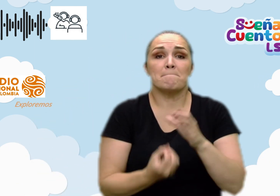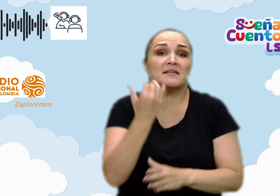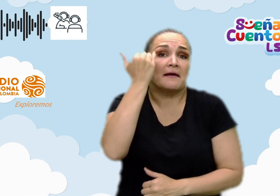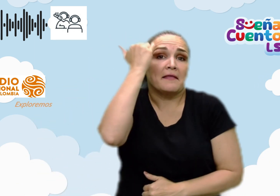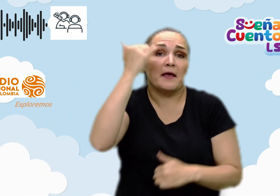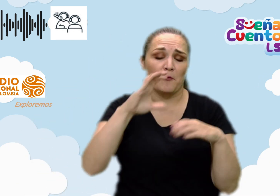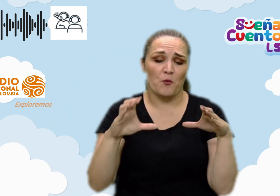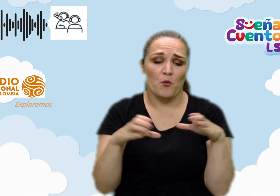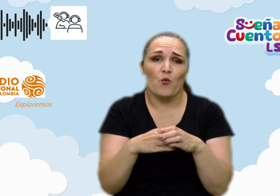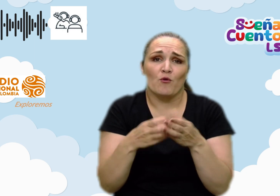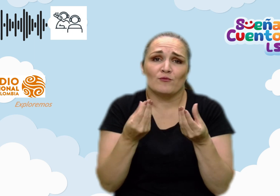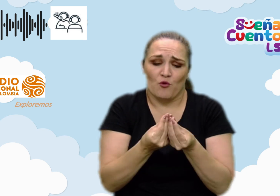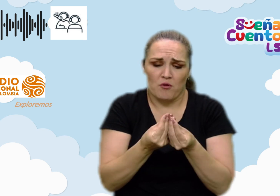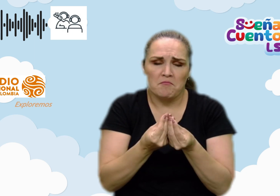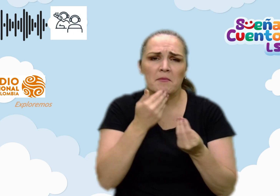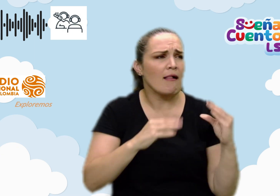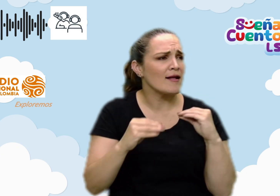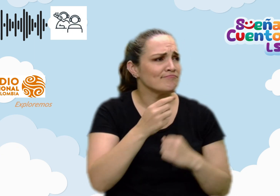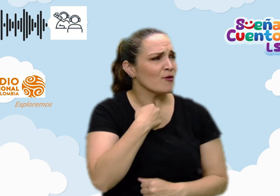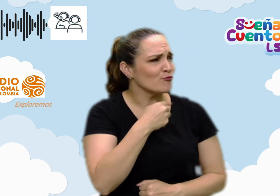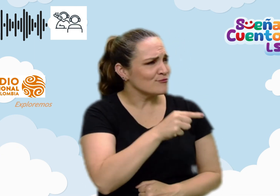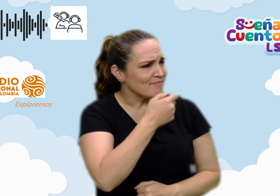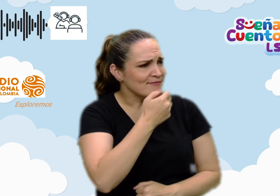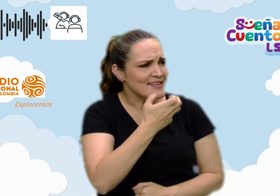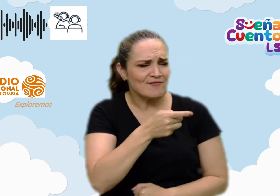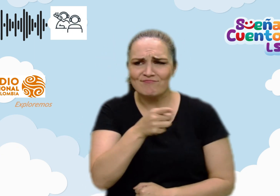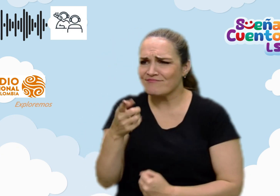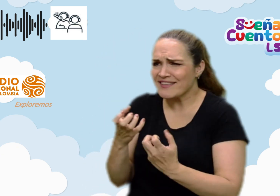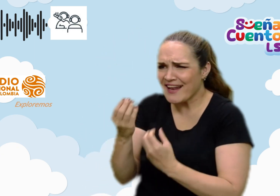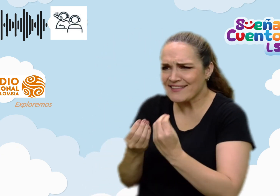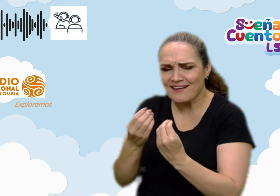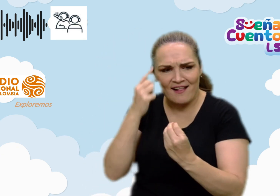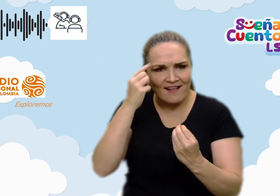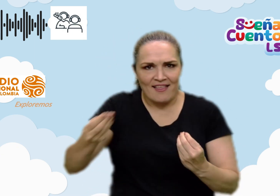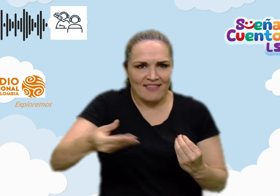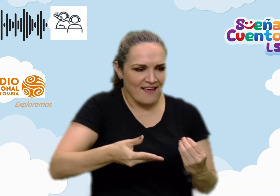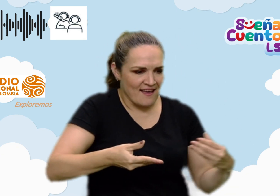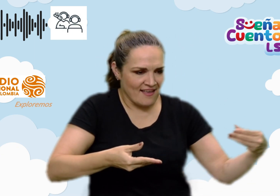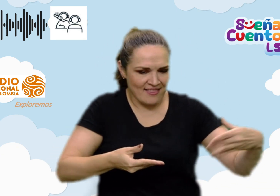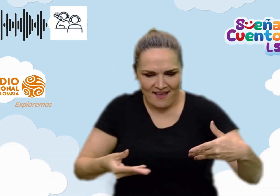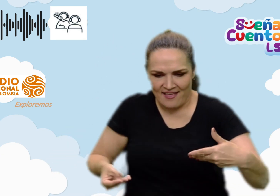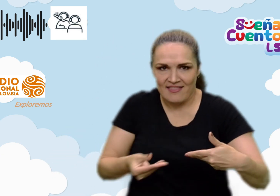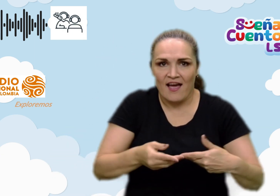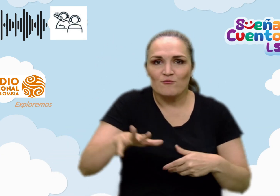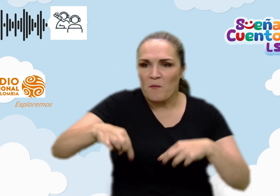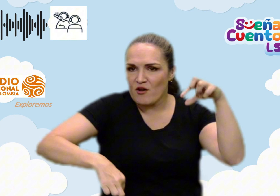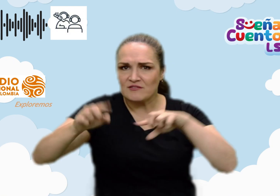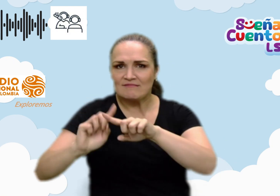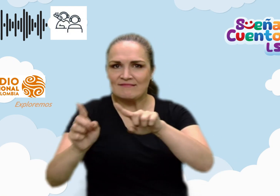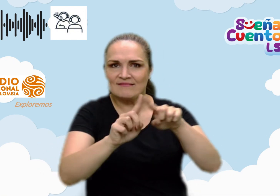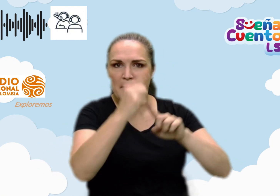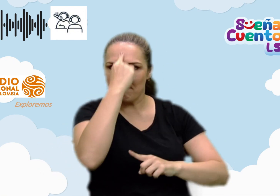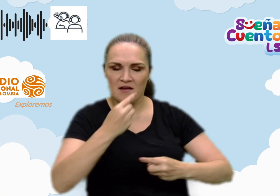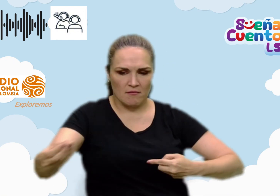señas colombiana. Nació como una idea, un grupo que empieza a hablar de qué le gusta, qué quisiera hacer y cada uno aporta